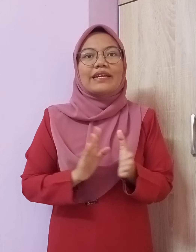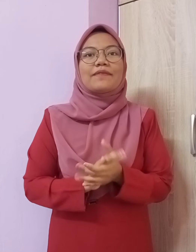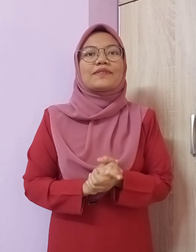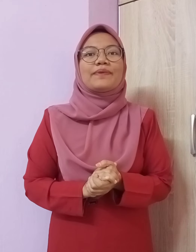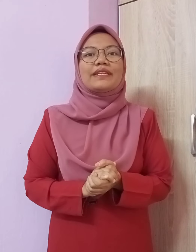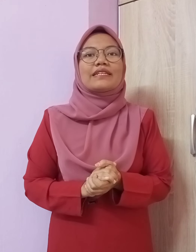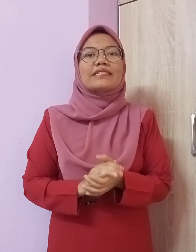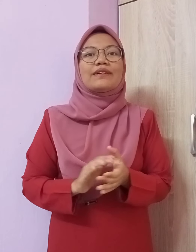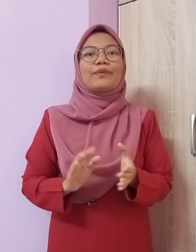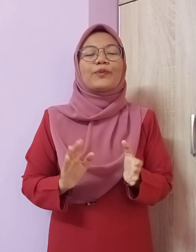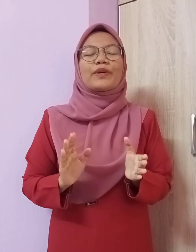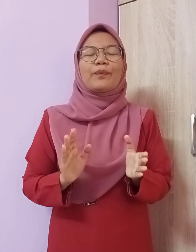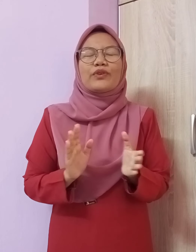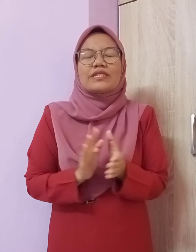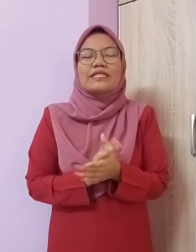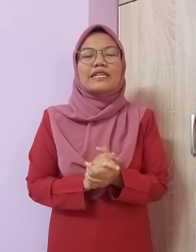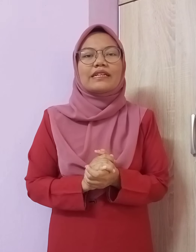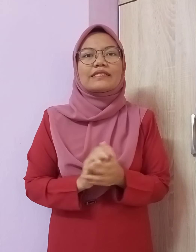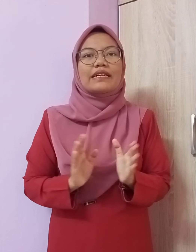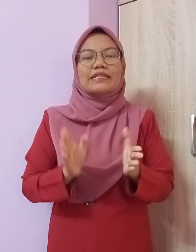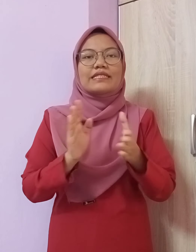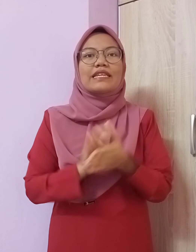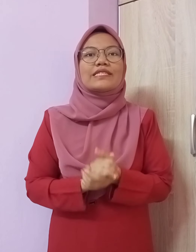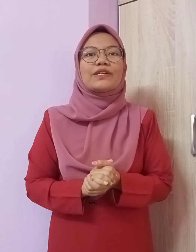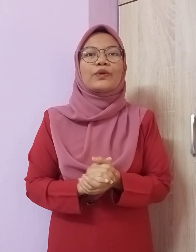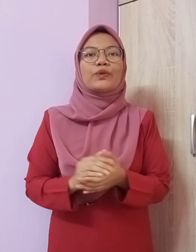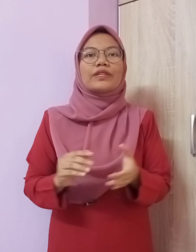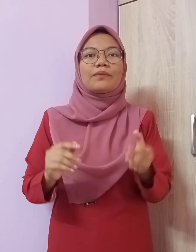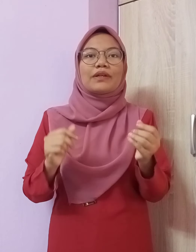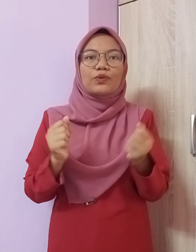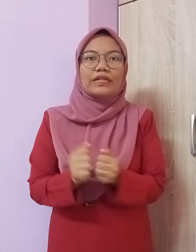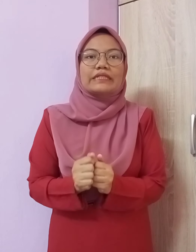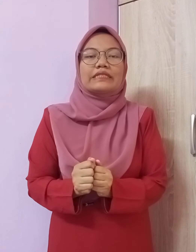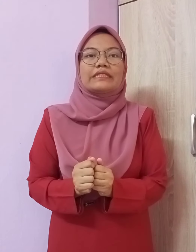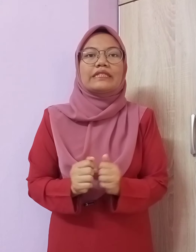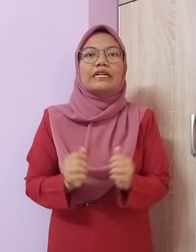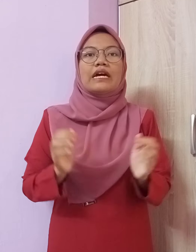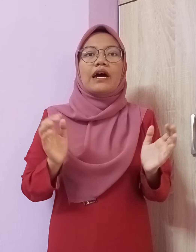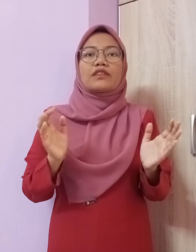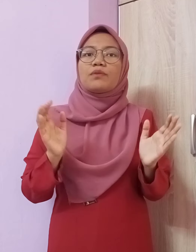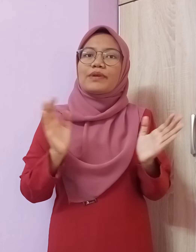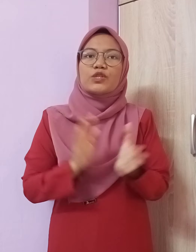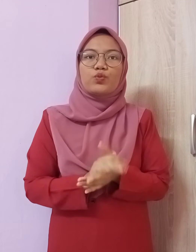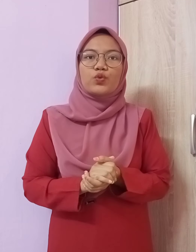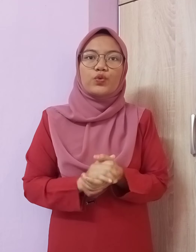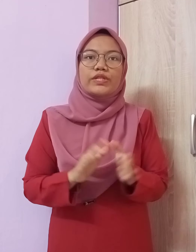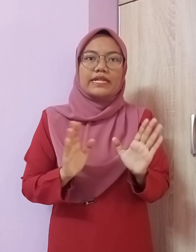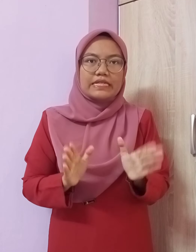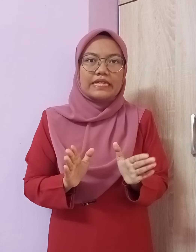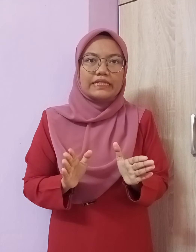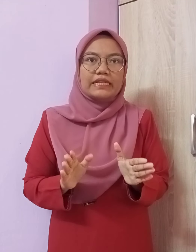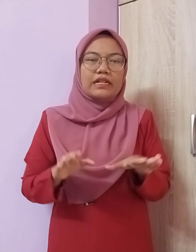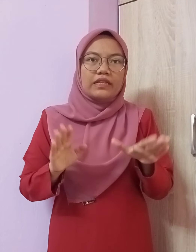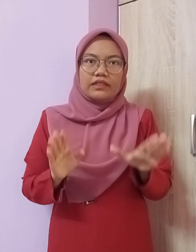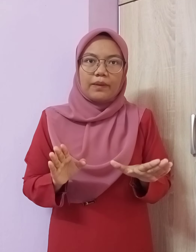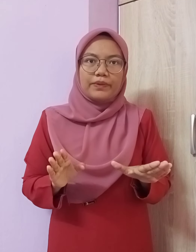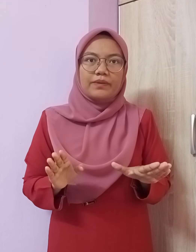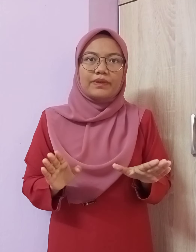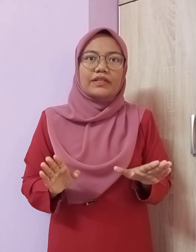Menyerap sebenarnya merupakan posisi yang sangat selesa untuk kita melakukan kerja atau membaca buku di atas katil. Tetapi bila